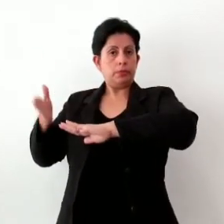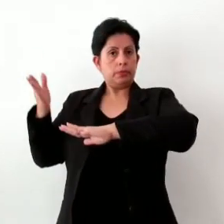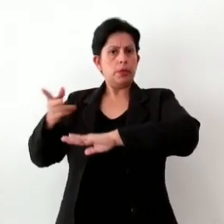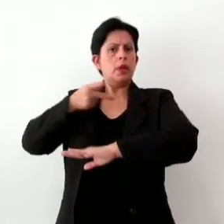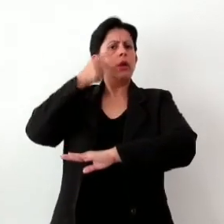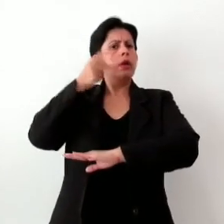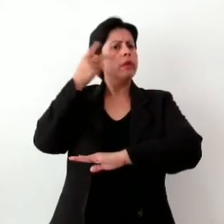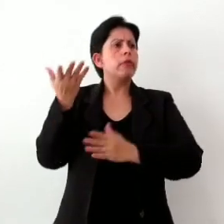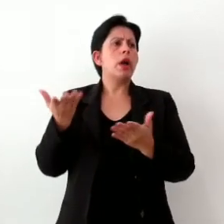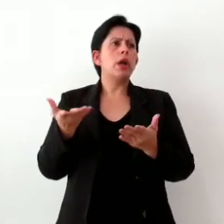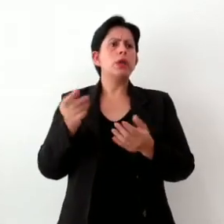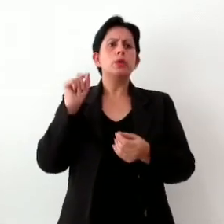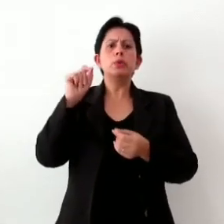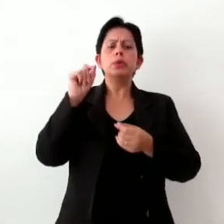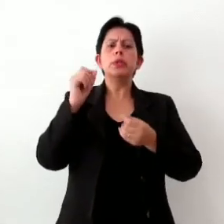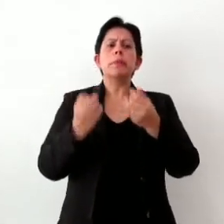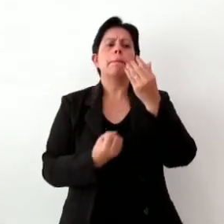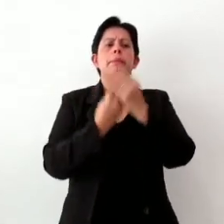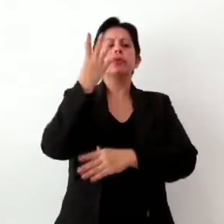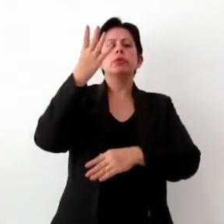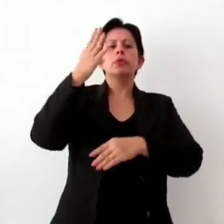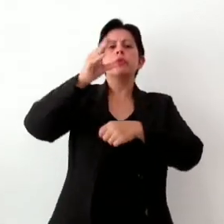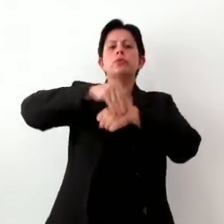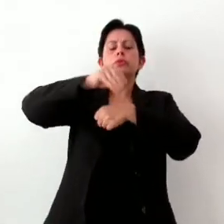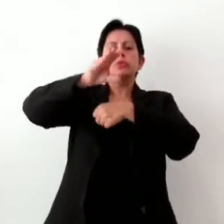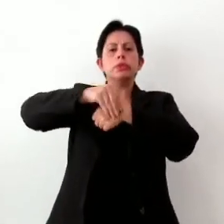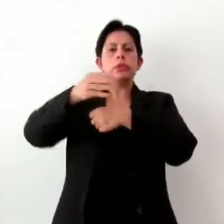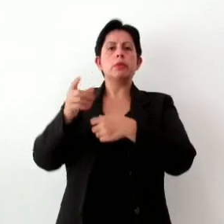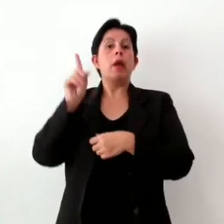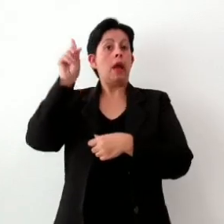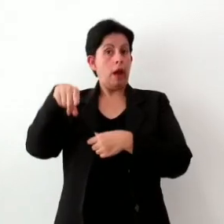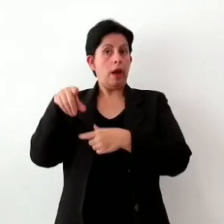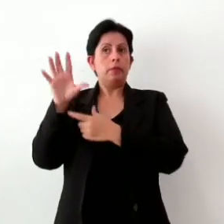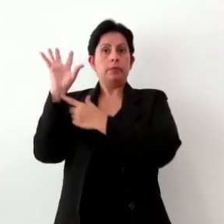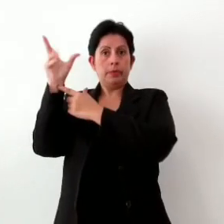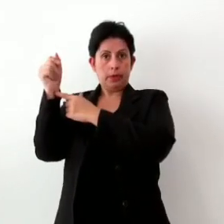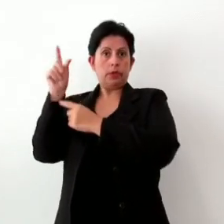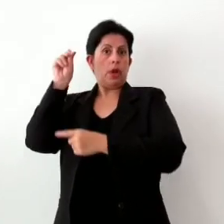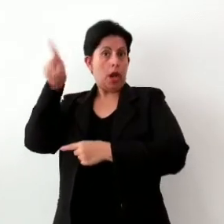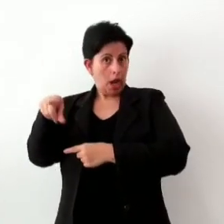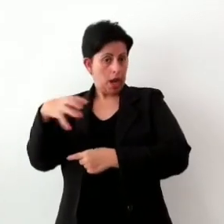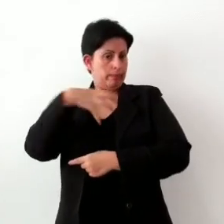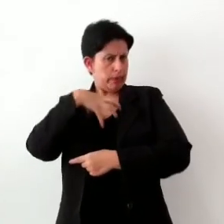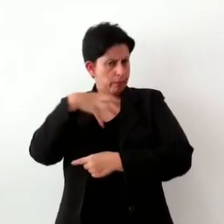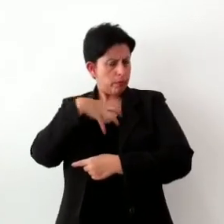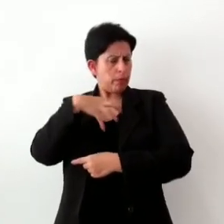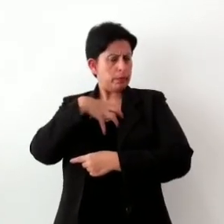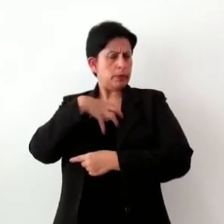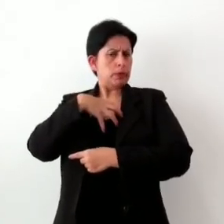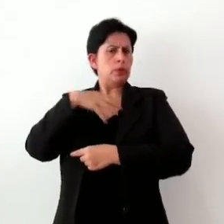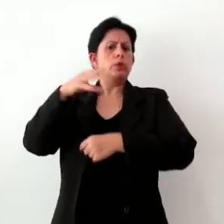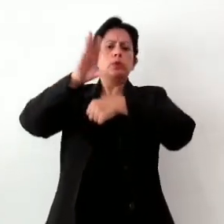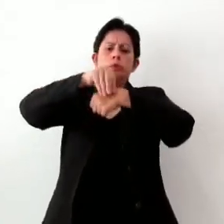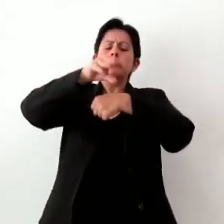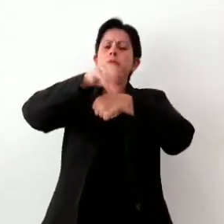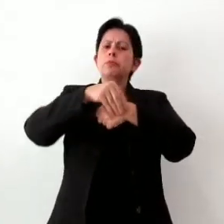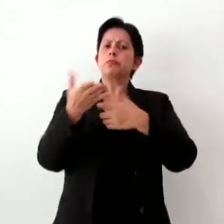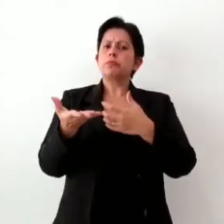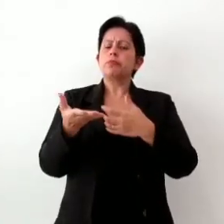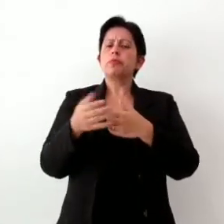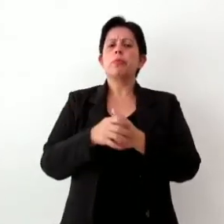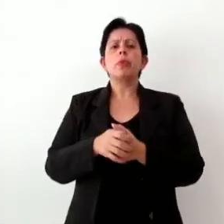muito respeito à produção de conhecimento. A arte é uma forma, hoje, a arte é uma forma de conhecer, né,